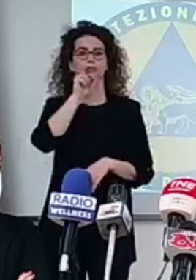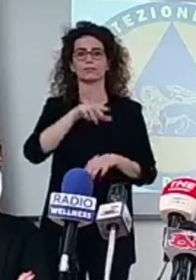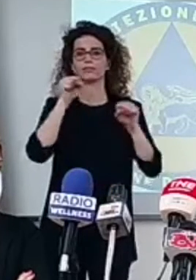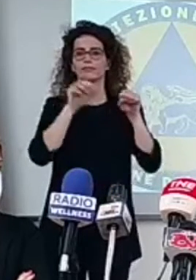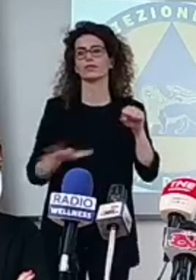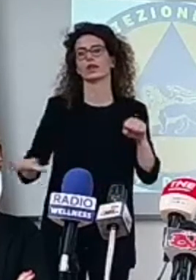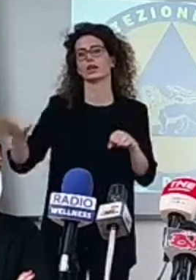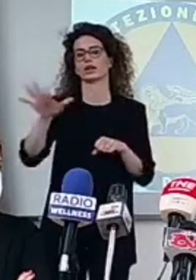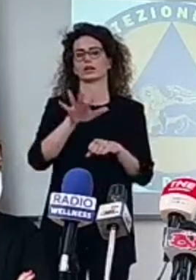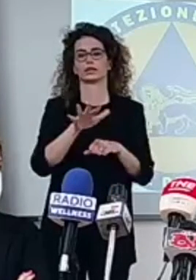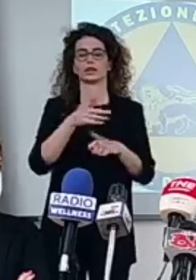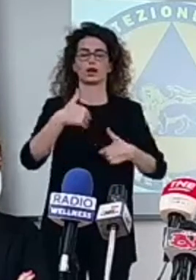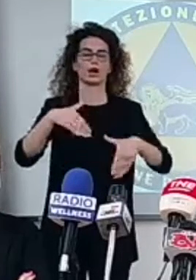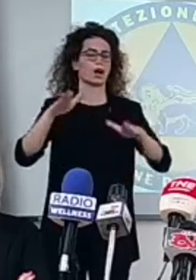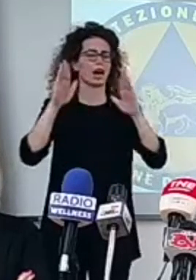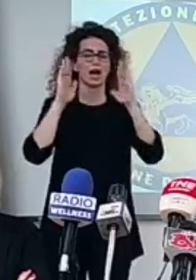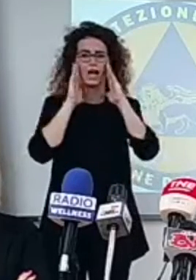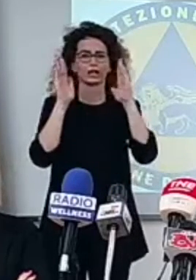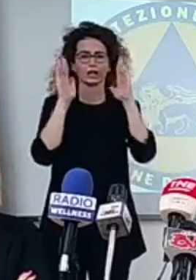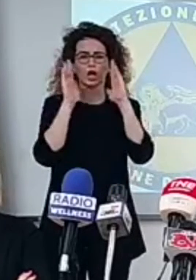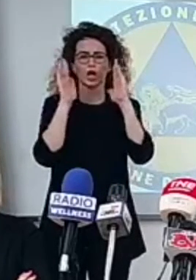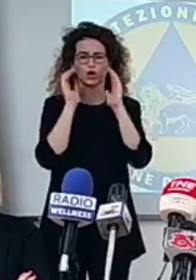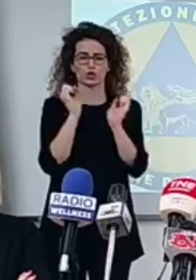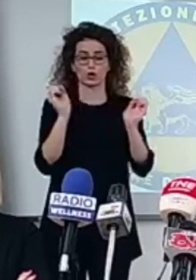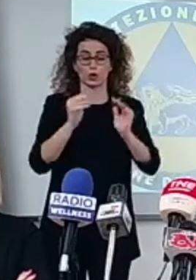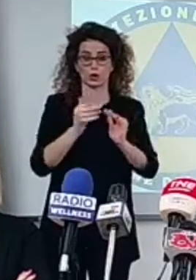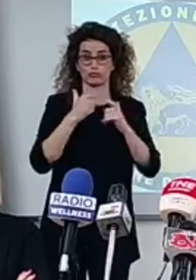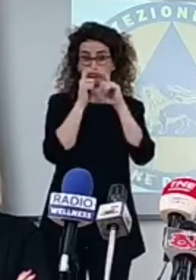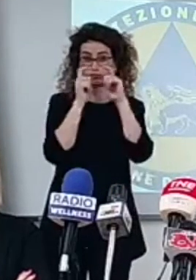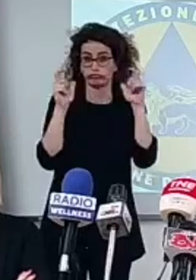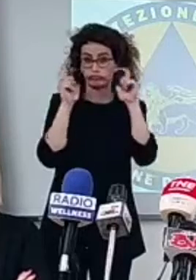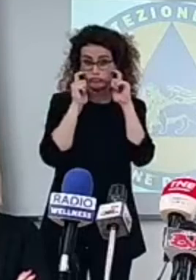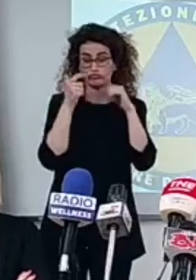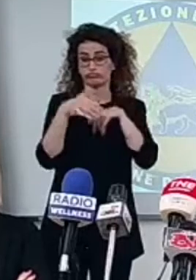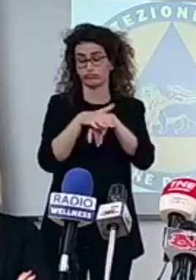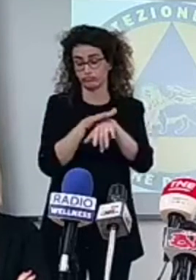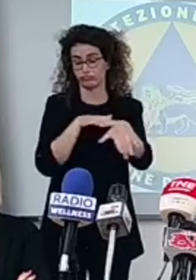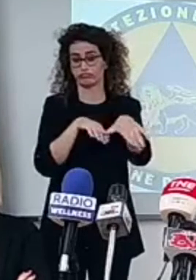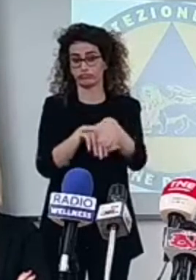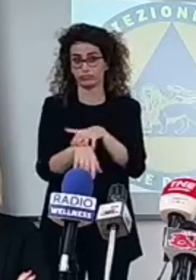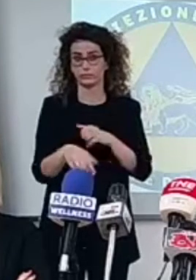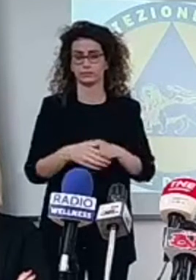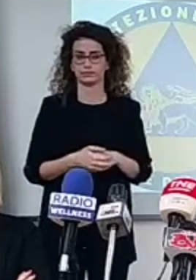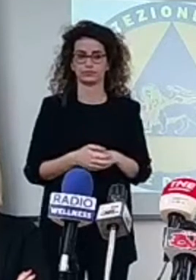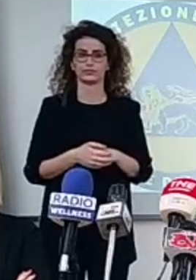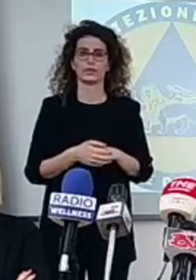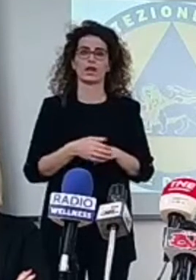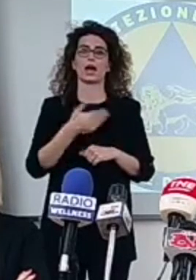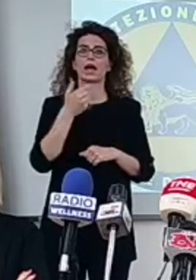veneti di fare molta attenzione gli assembramenti cosa va mascherina igiene delle mani evitare